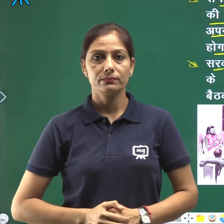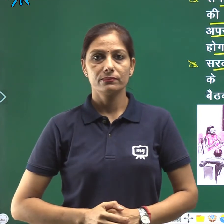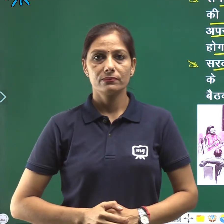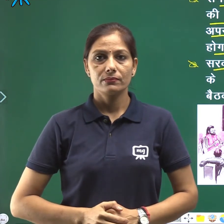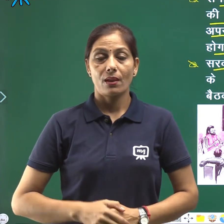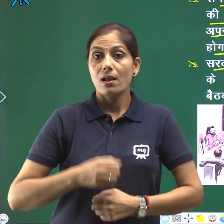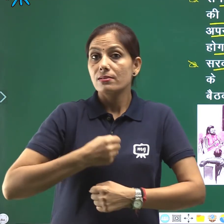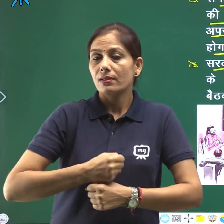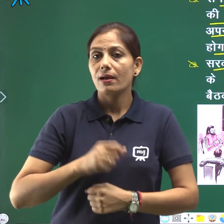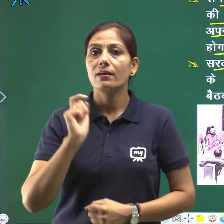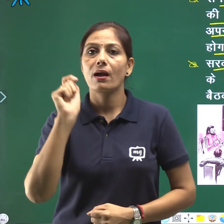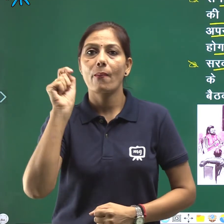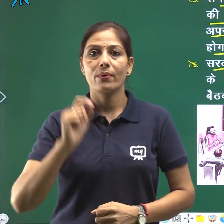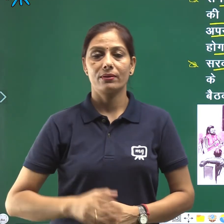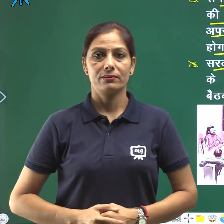सरकारी कार्रवाई में